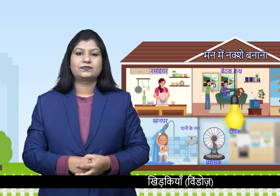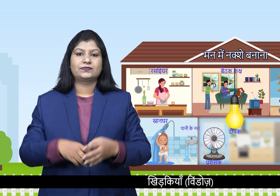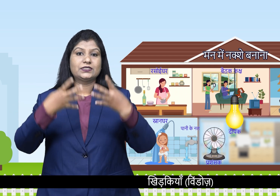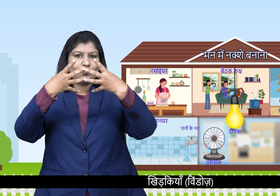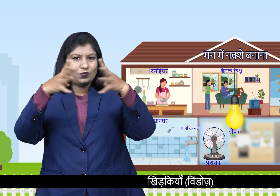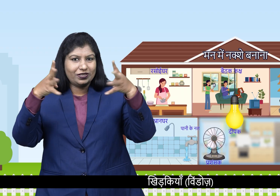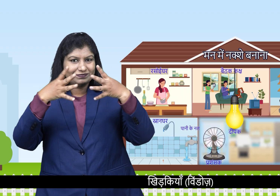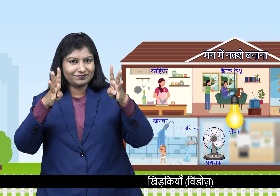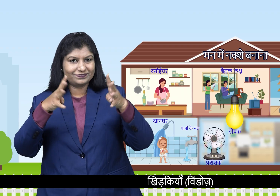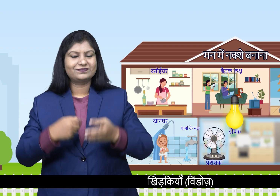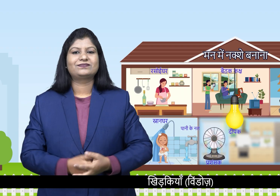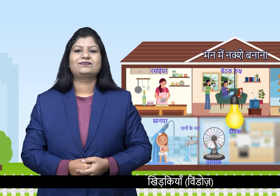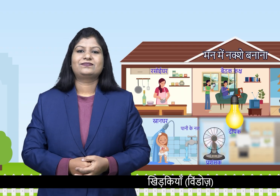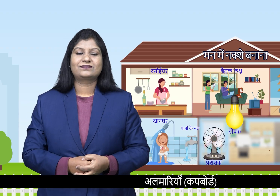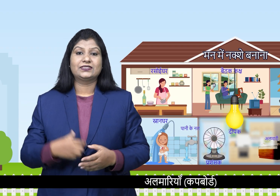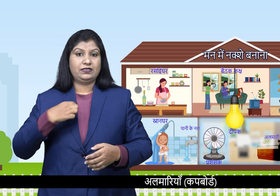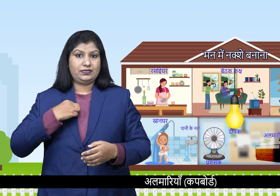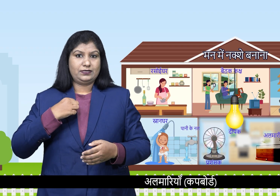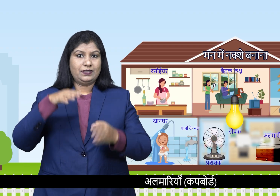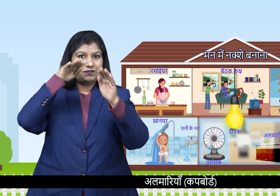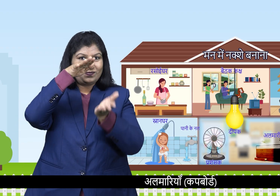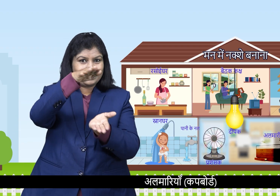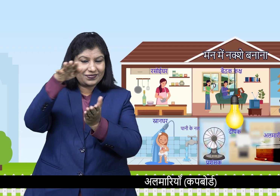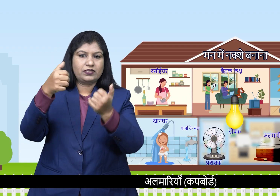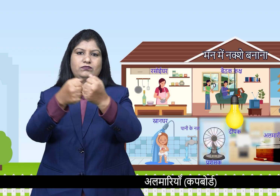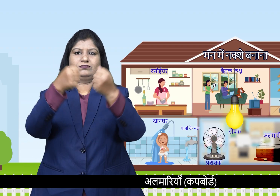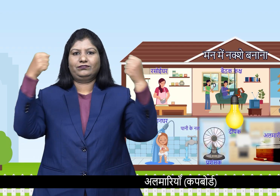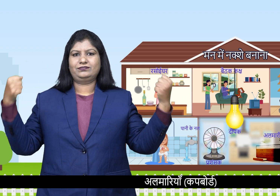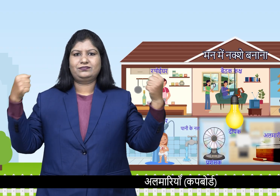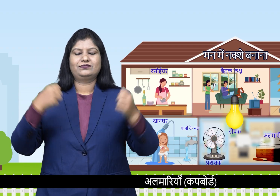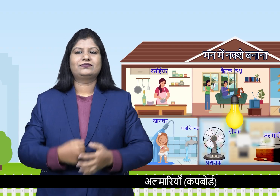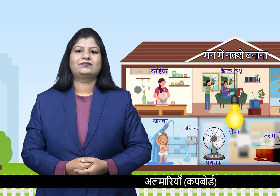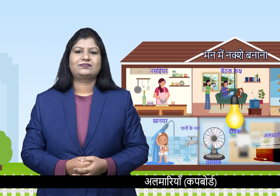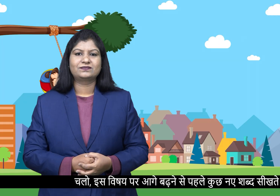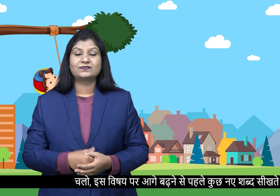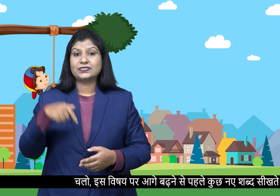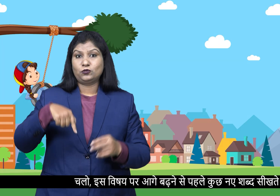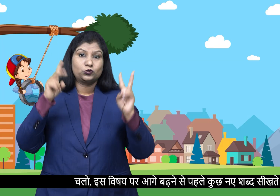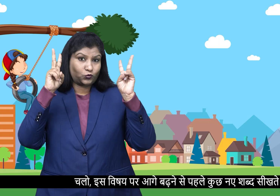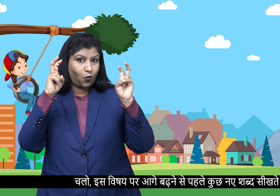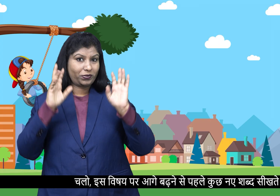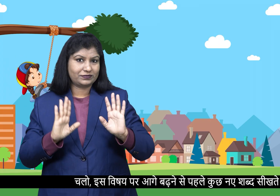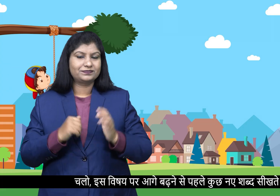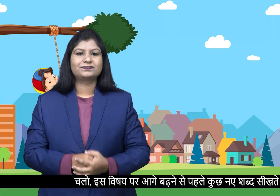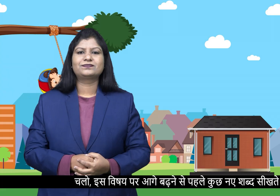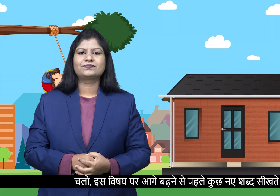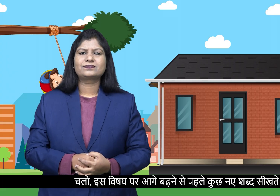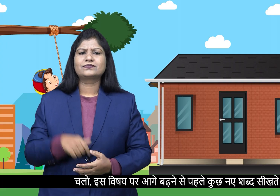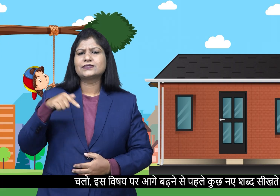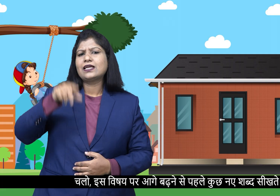खिड़कियां, विंडोज, अलमारियां, कपबोर्ड। चलो इस विषय पर आगे बढ़ने से पहले कुछ नए